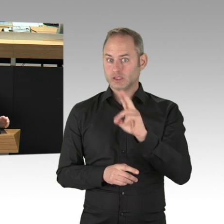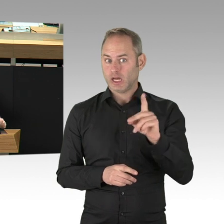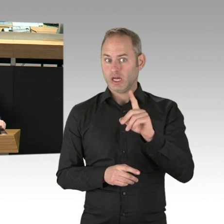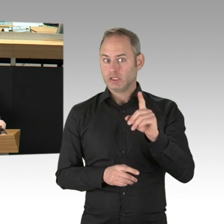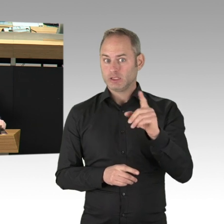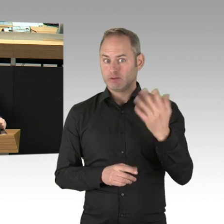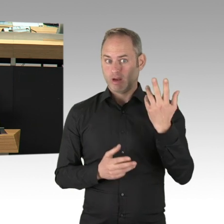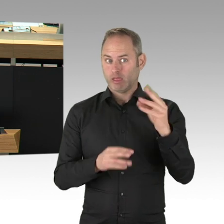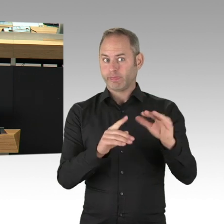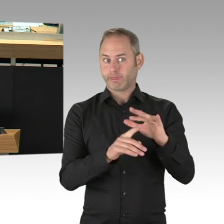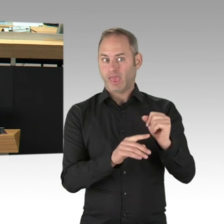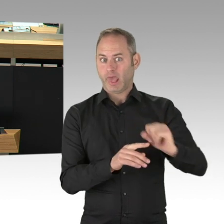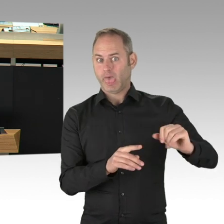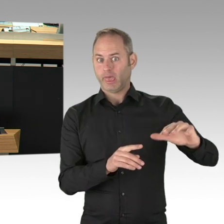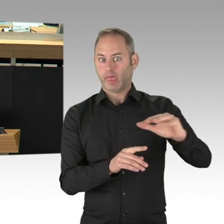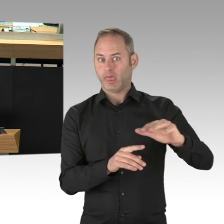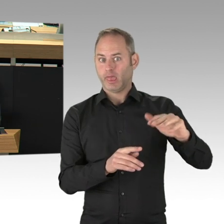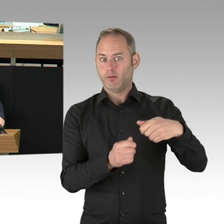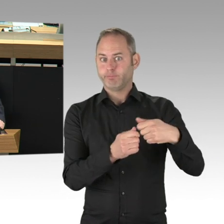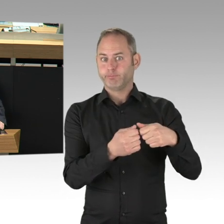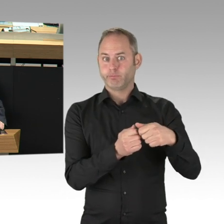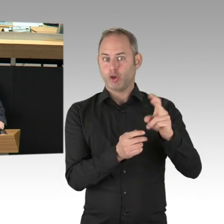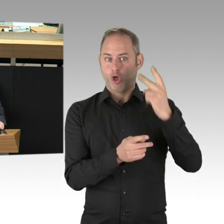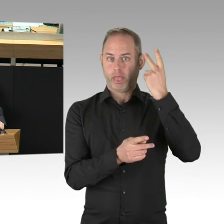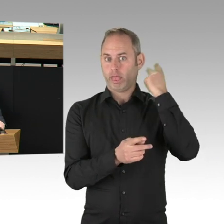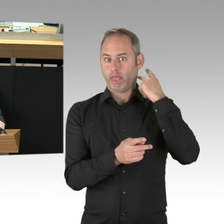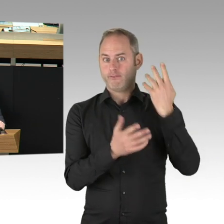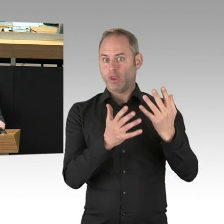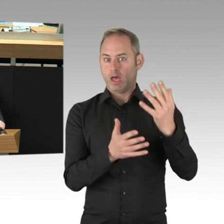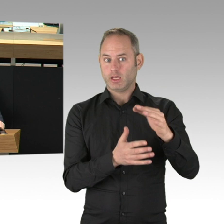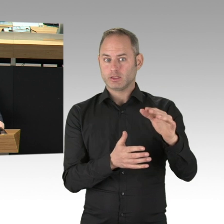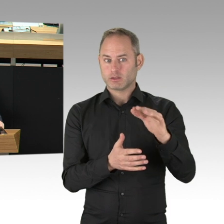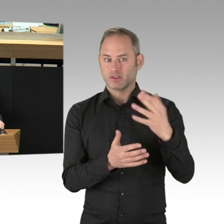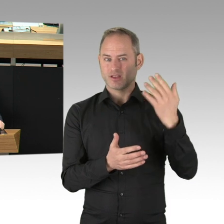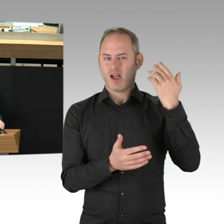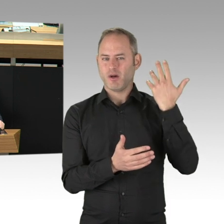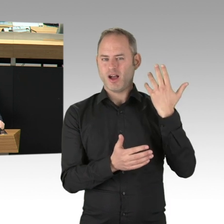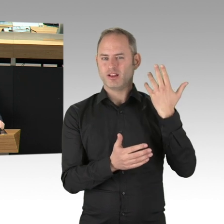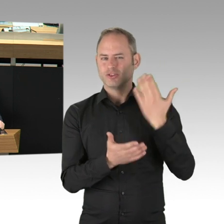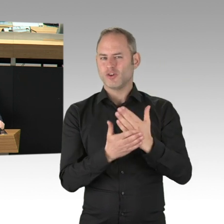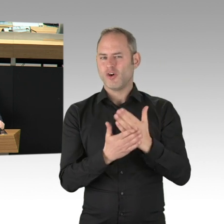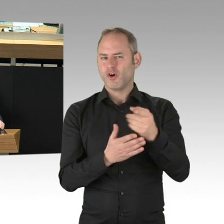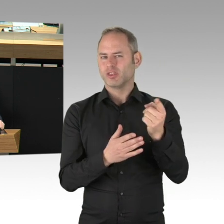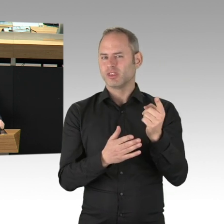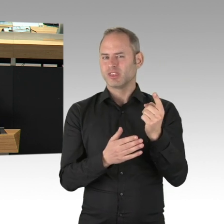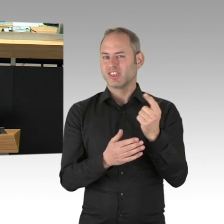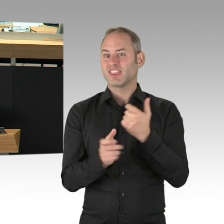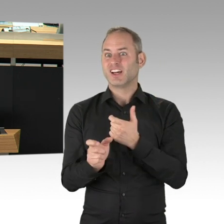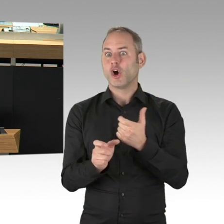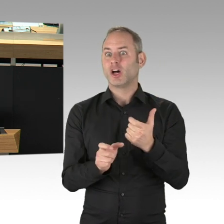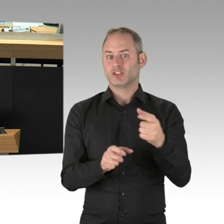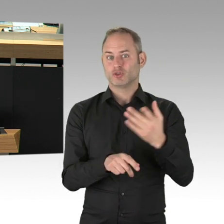ist offensichtlich irgendwie noch da. Und es wird geduldet und gestützt, auch von Ihnen, Herr Regierender Bürgermeister, und Ihrem